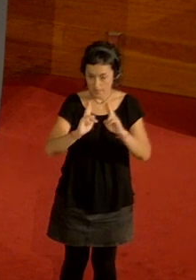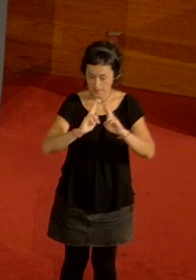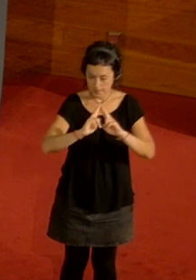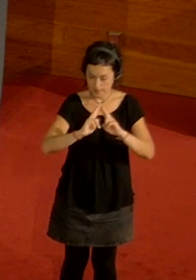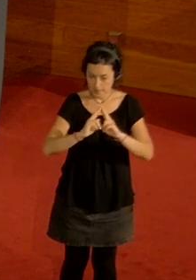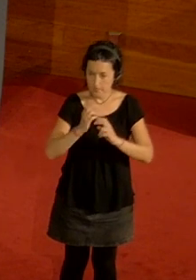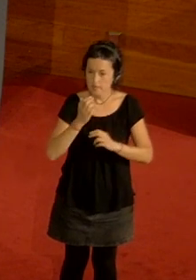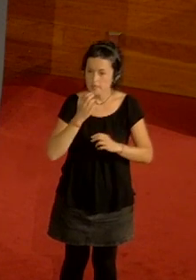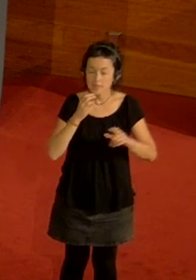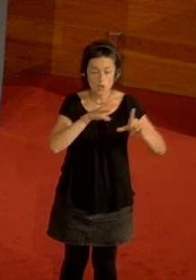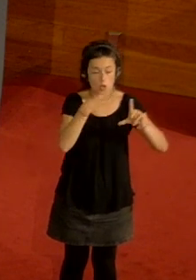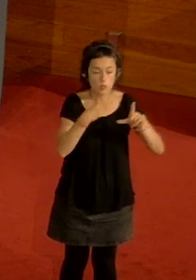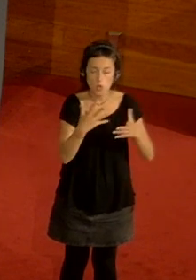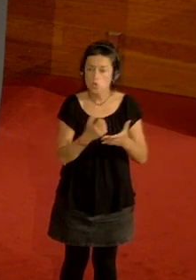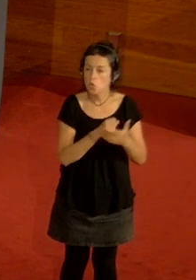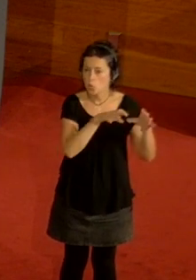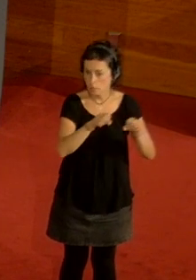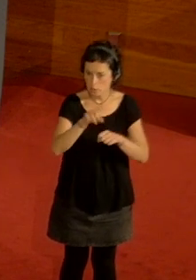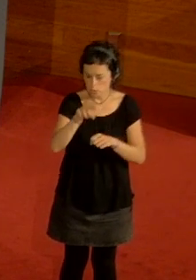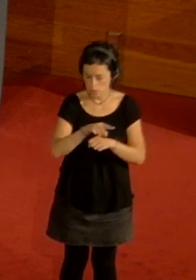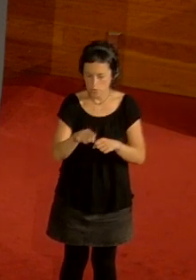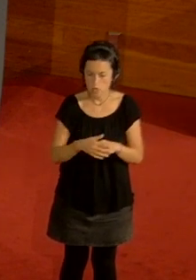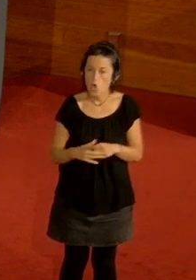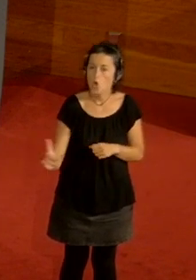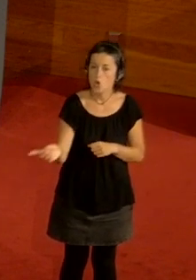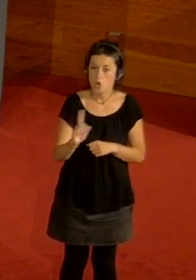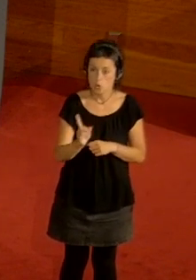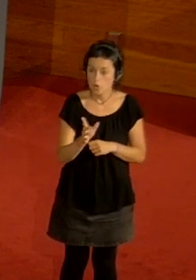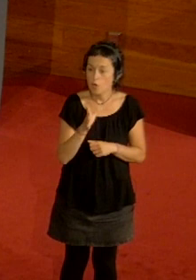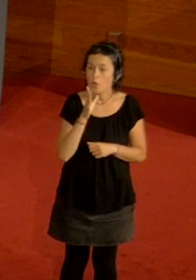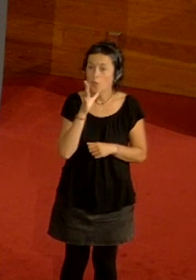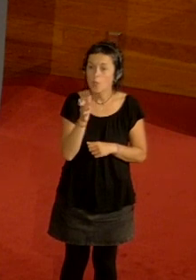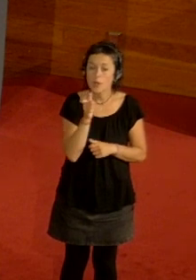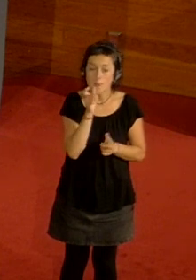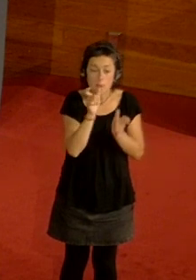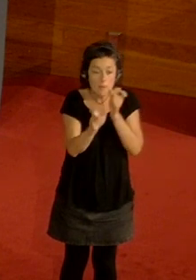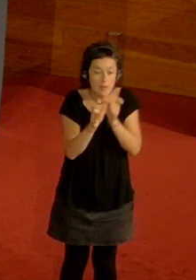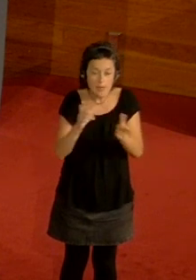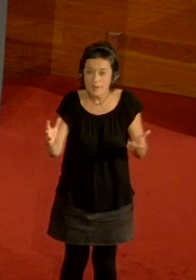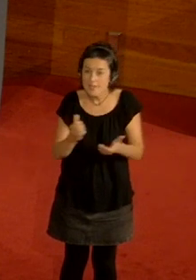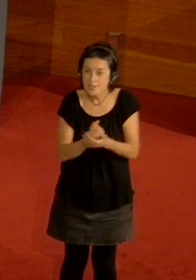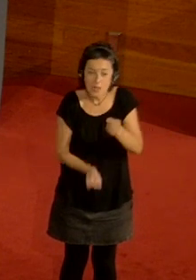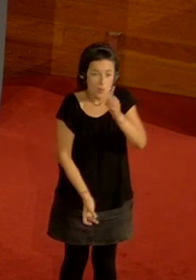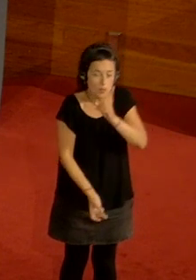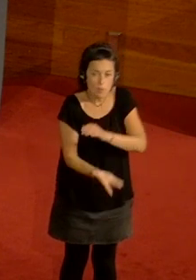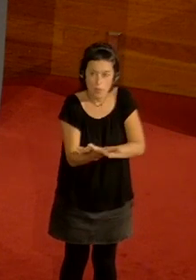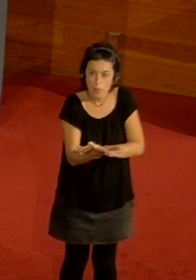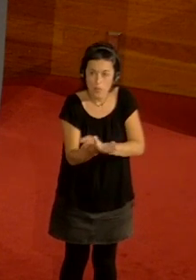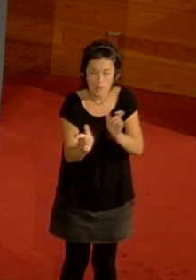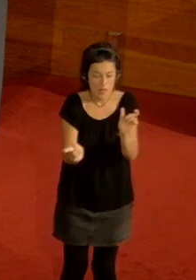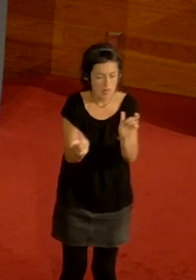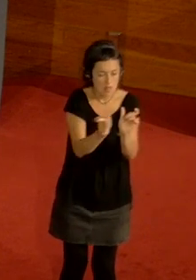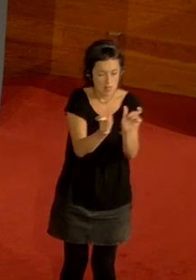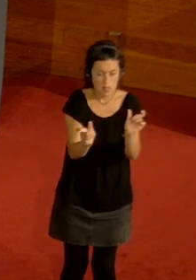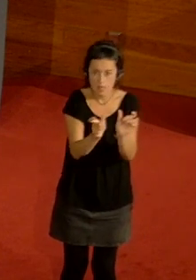Si todos los dominios están están ocupados eh No porque no todas las palabras están creadas y no todos los sufijos están creados